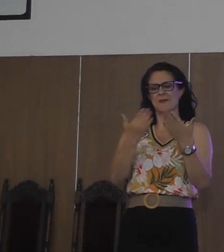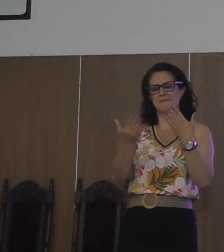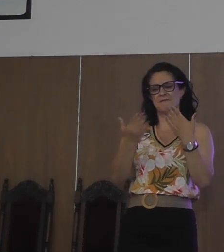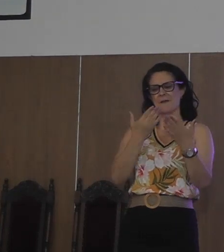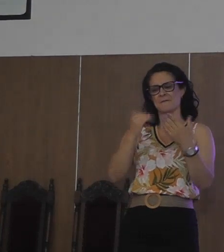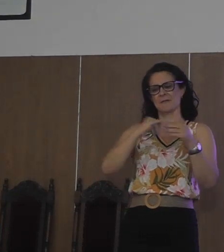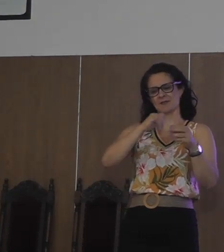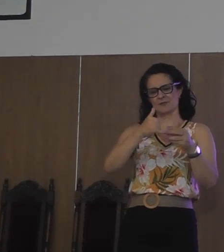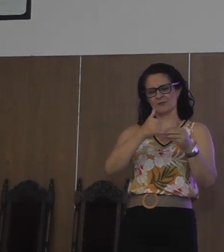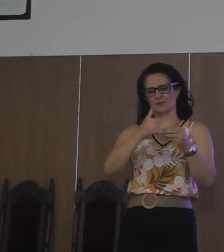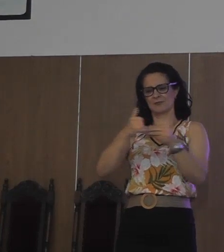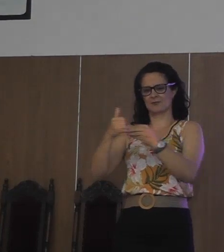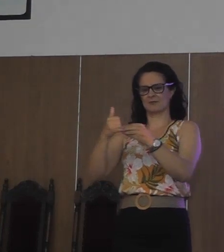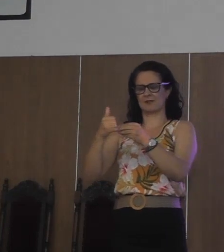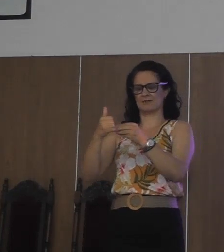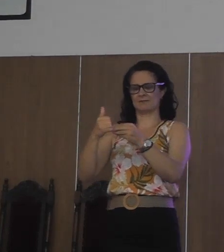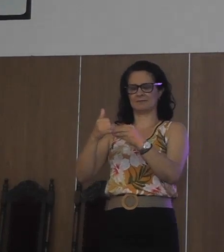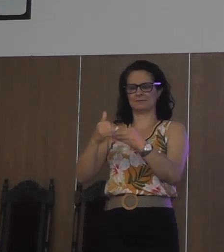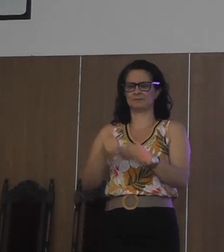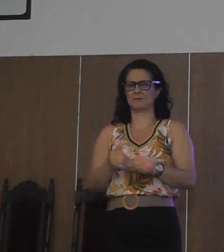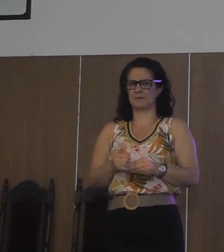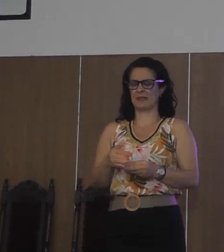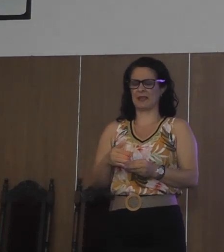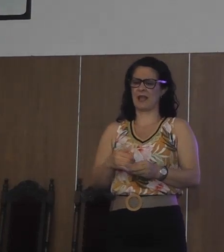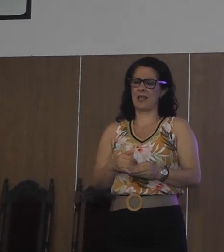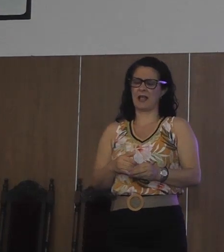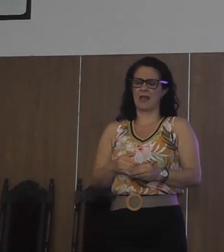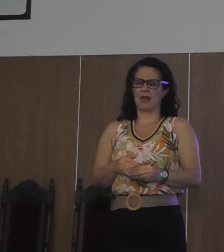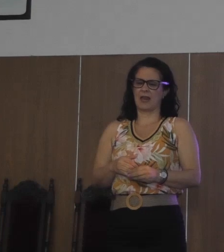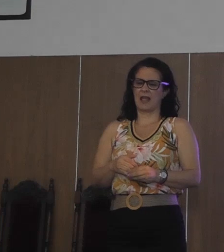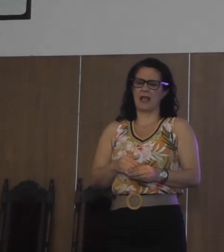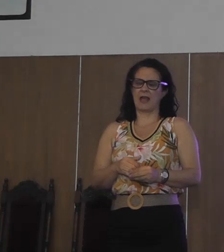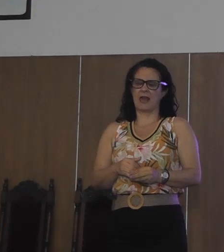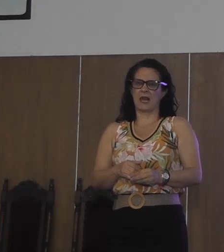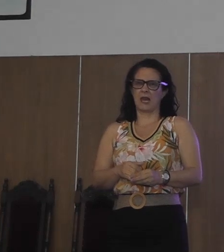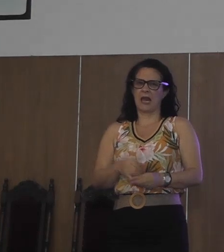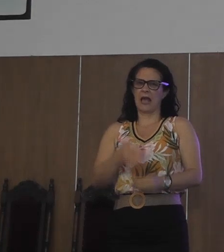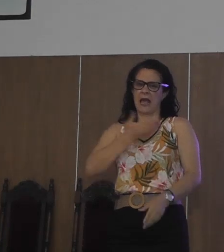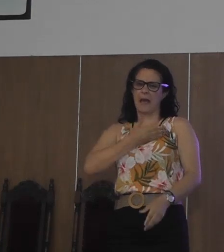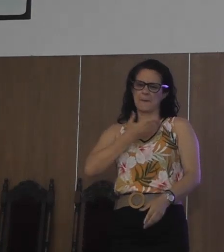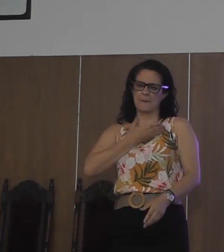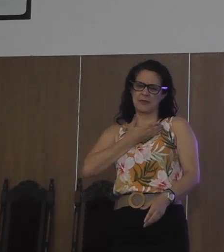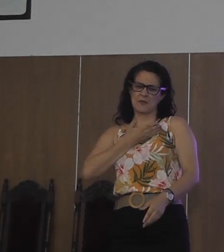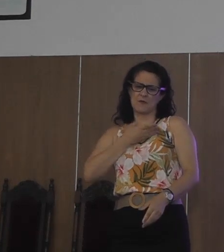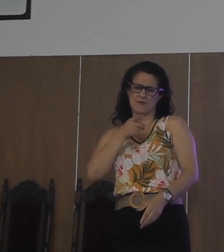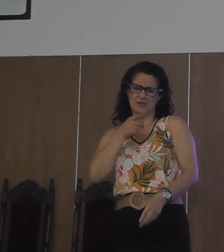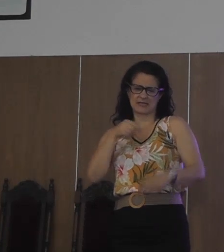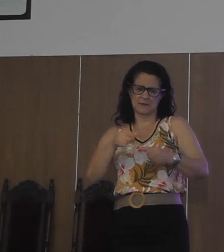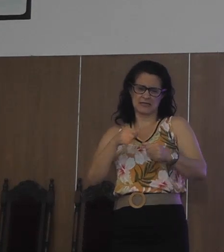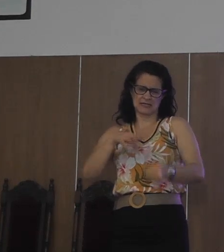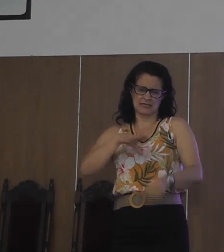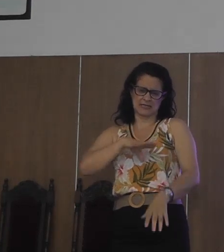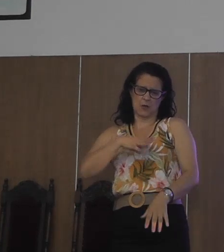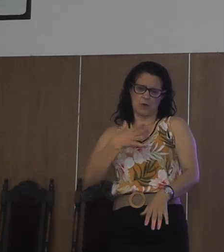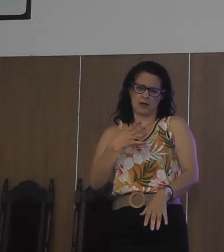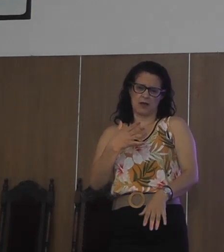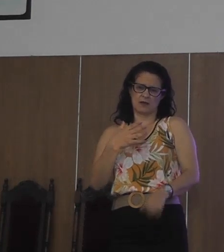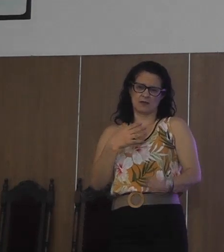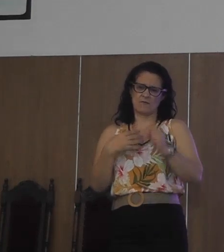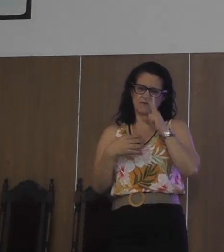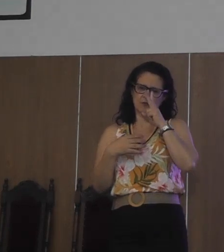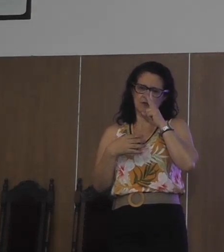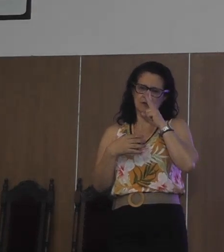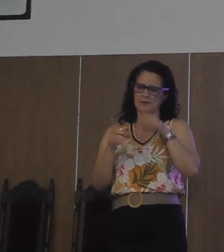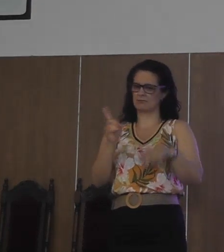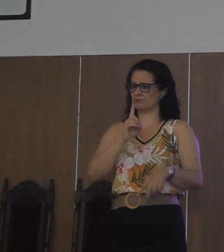foi alguém que também precisava ser animado, que chegou para Josué e falou: Josué, eu estou na mesma situação que você, eu estou desanimado. Não foi